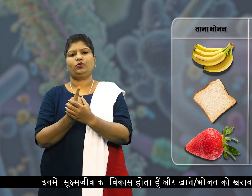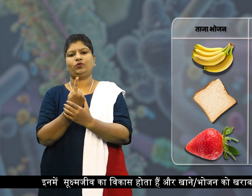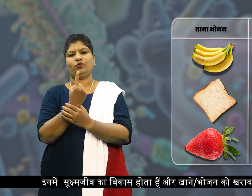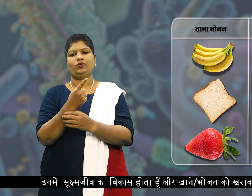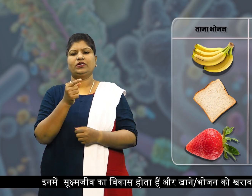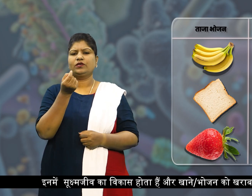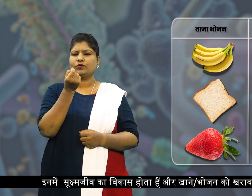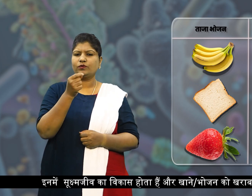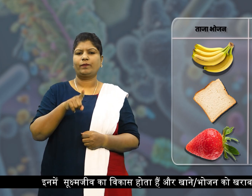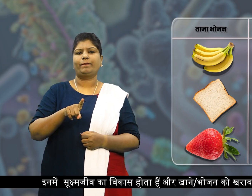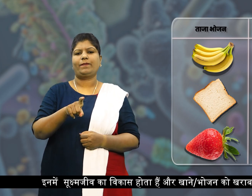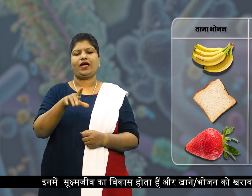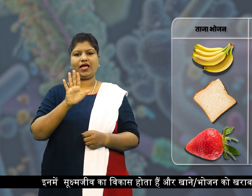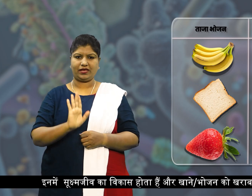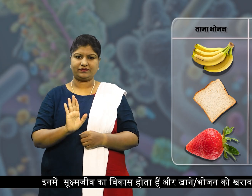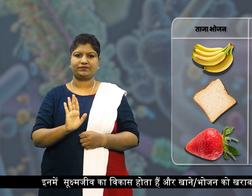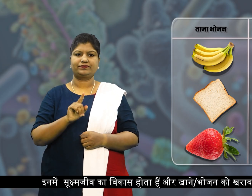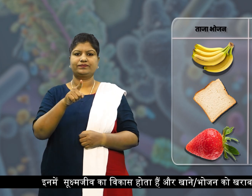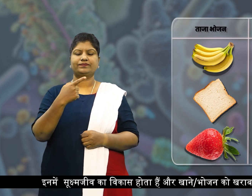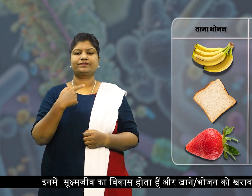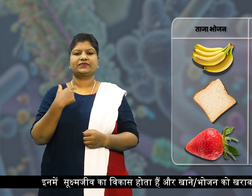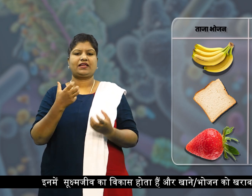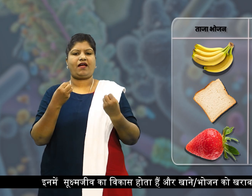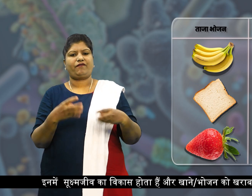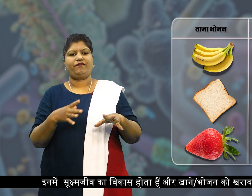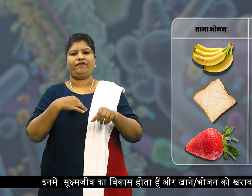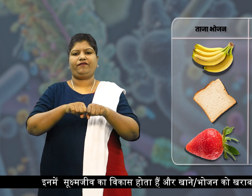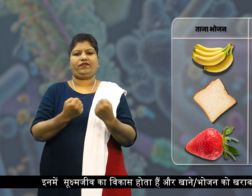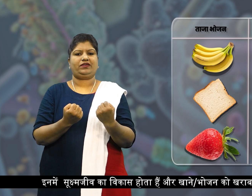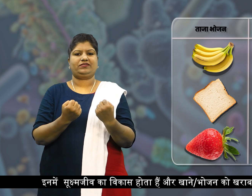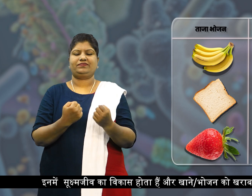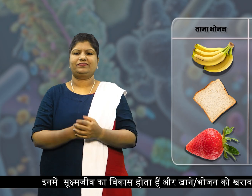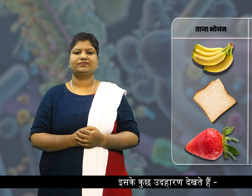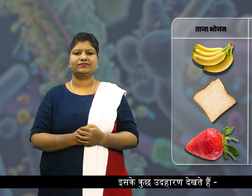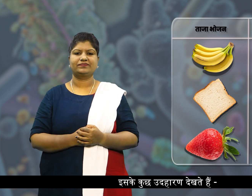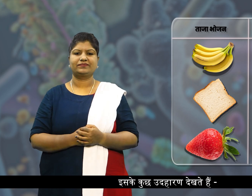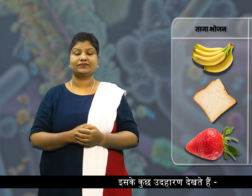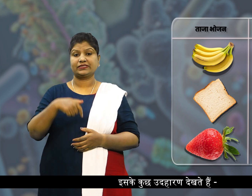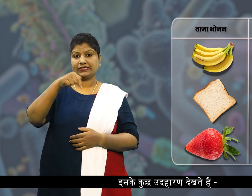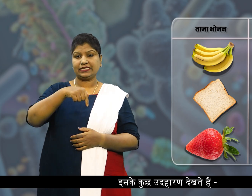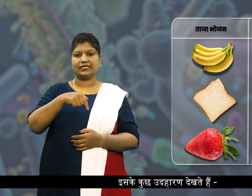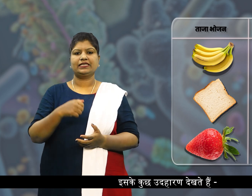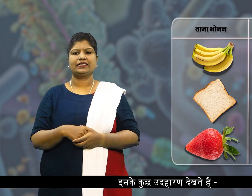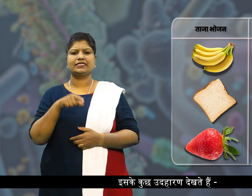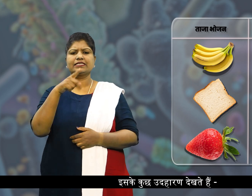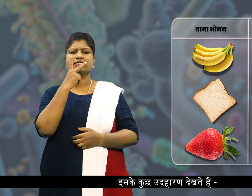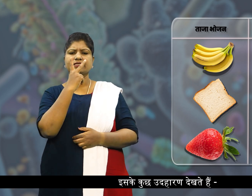होता है और खाने या भोजन का खराब कर देता है। इसके कुछ उदाहरण देखते हैं।